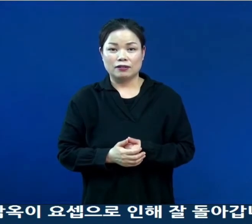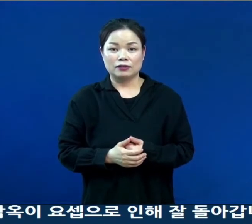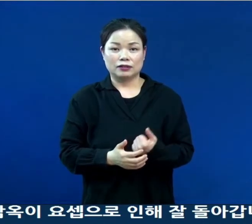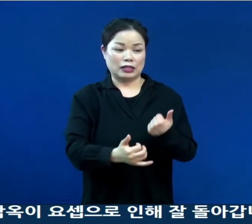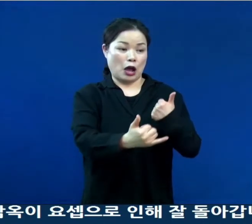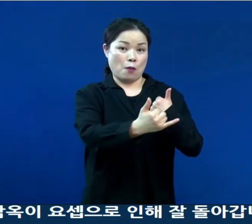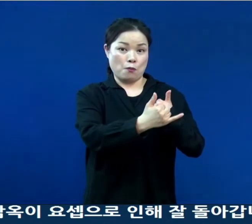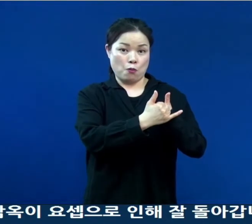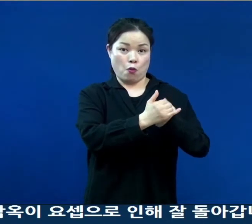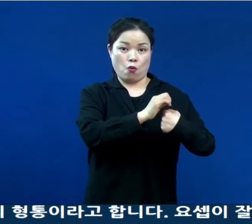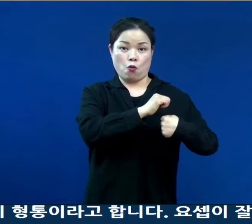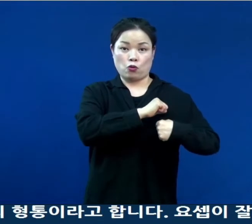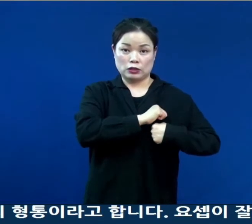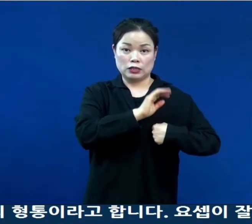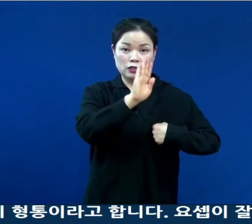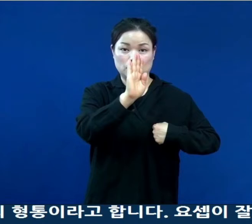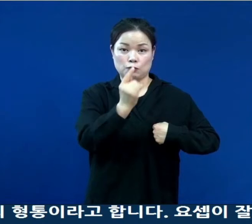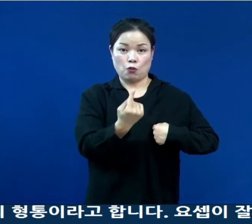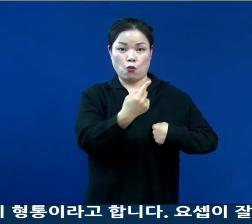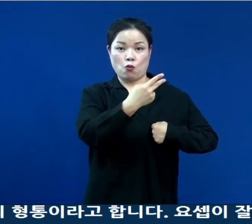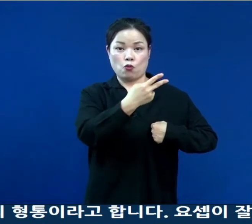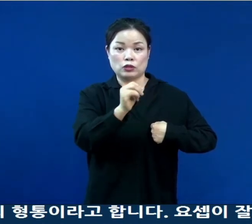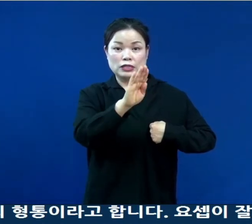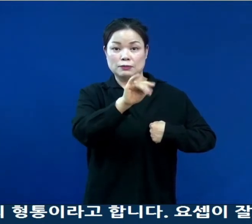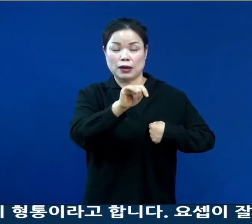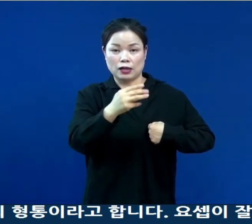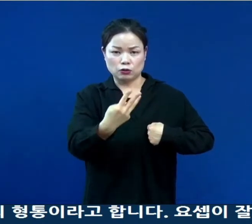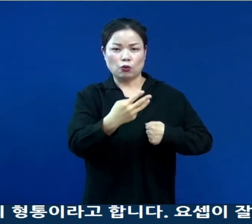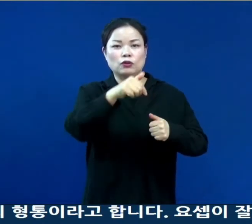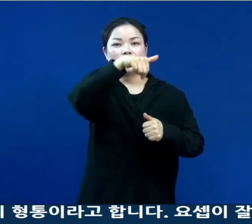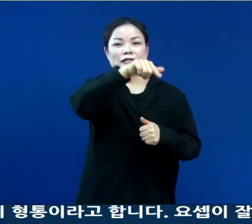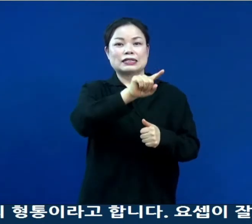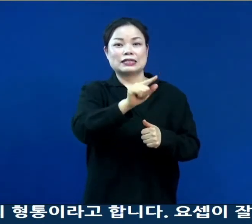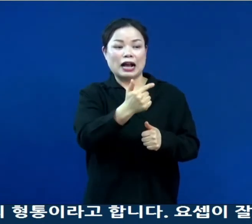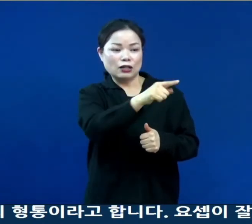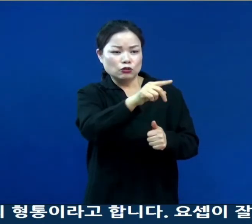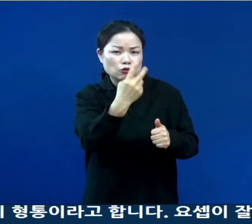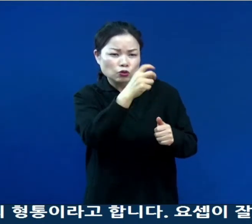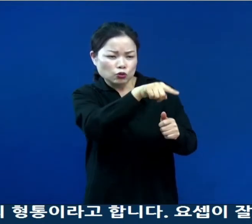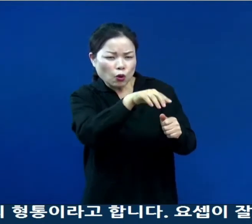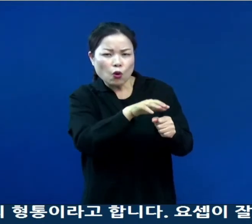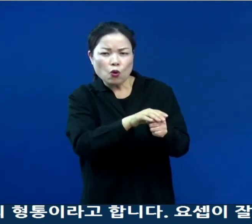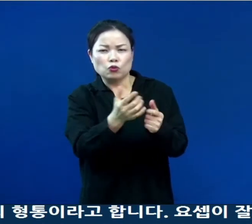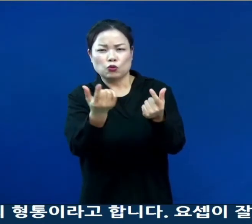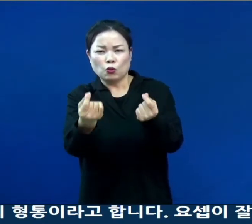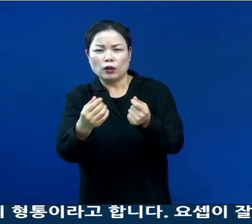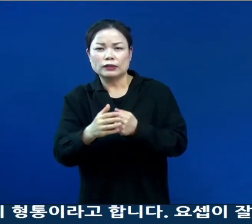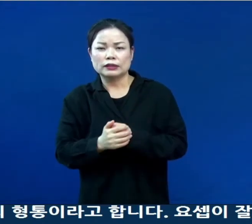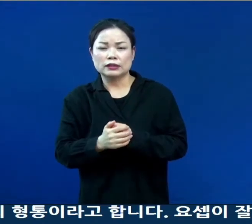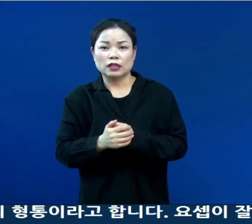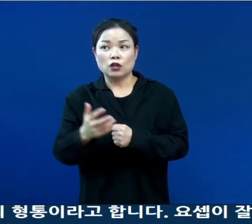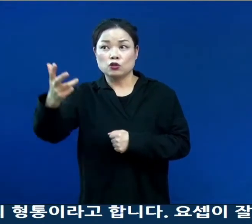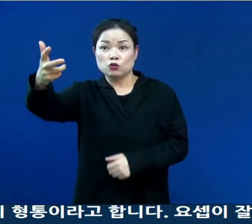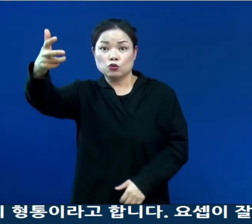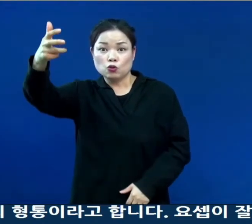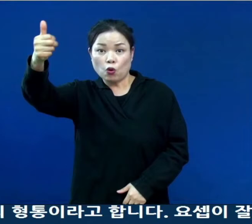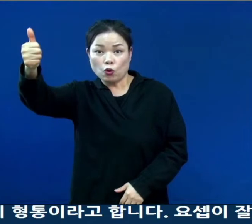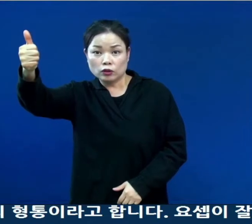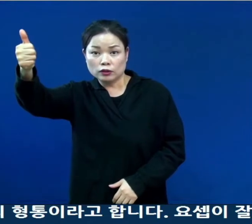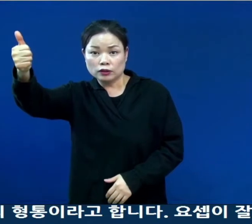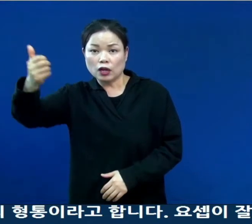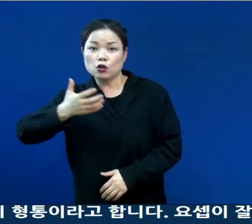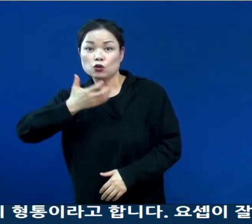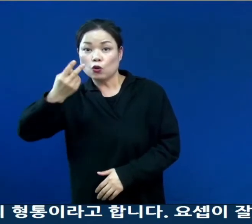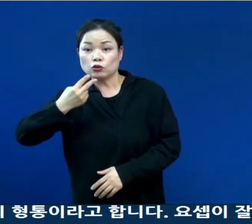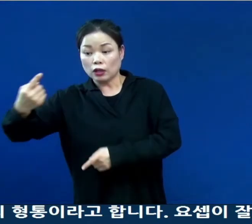보디발도 간수장도 요셉에게서 느끼는 바는 동일했습니다. 특히 보디발은 여호와께서 요셉과